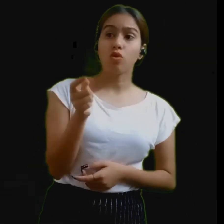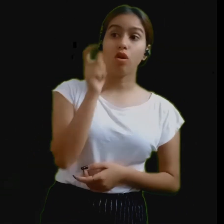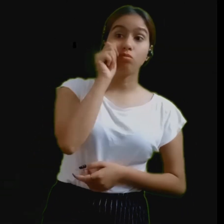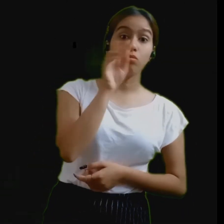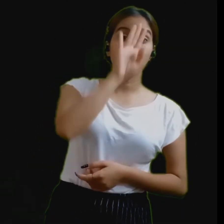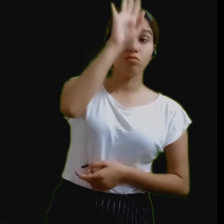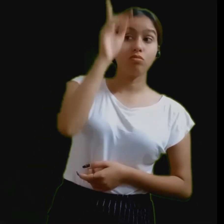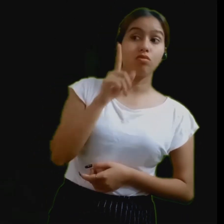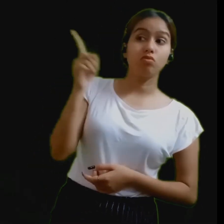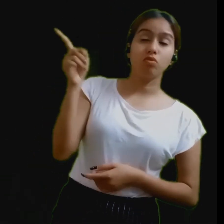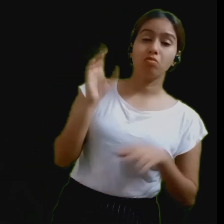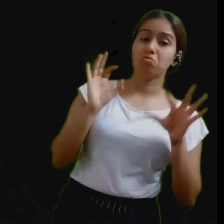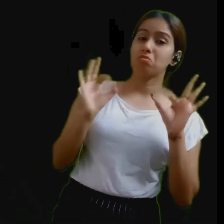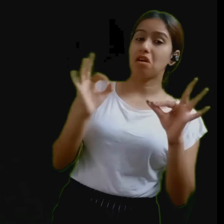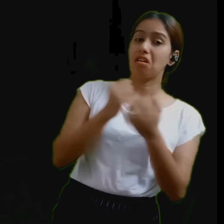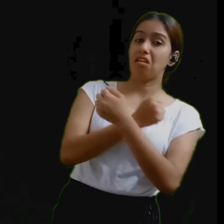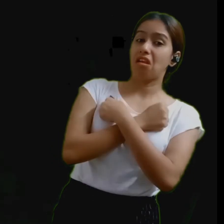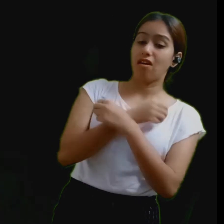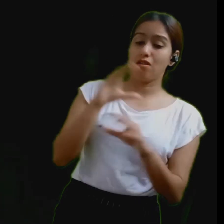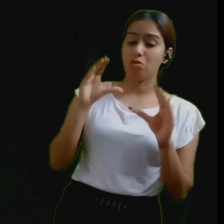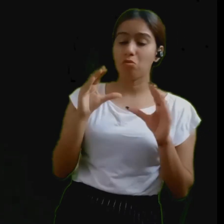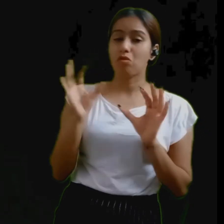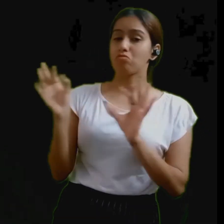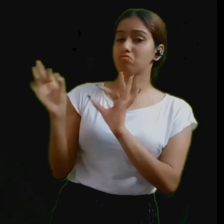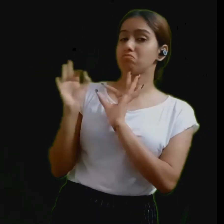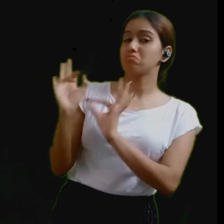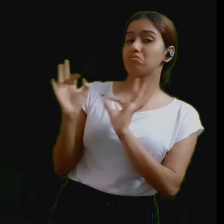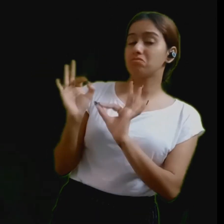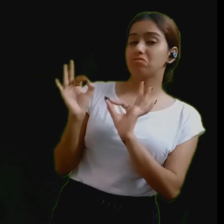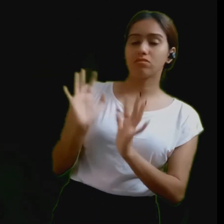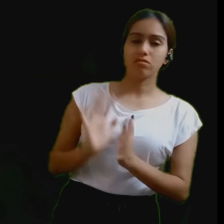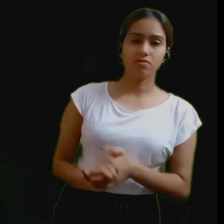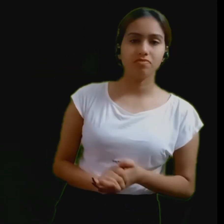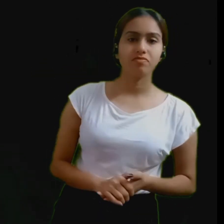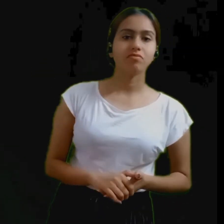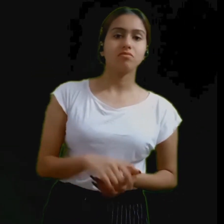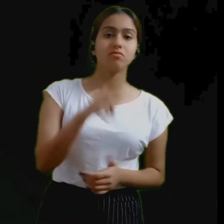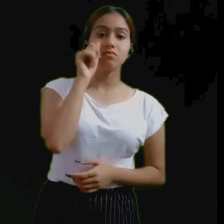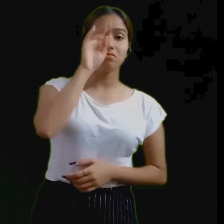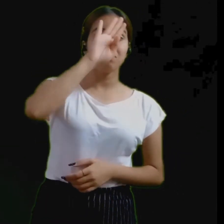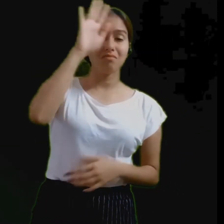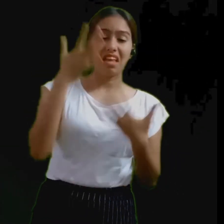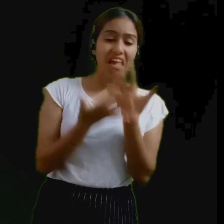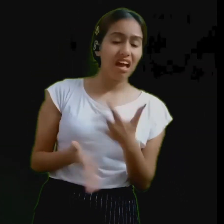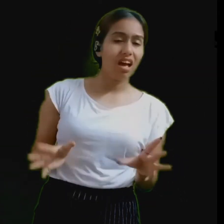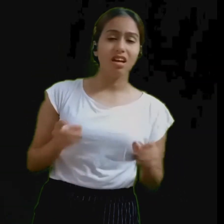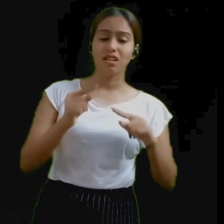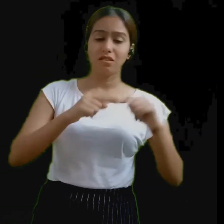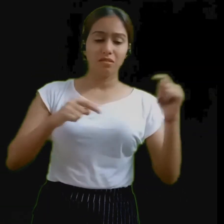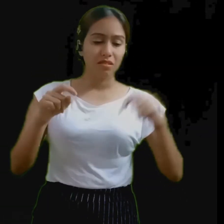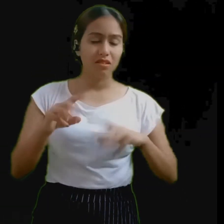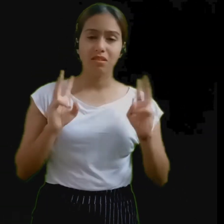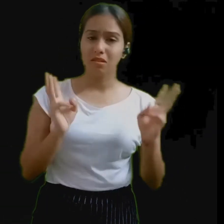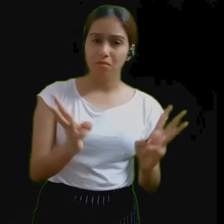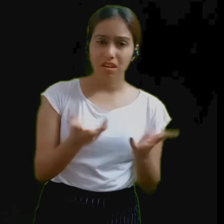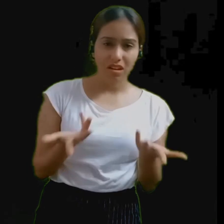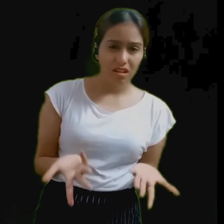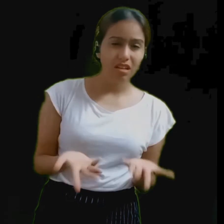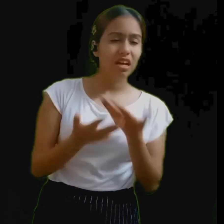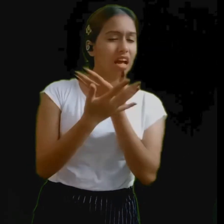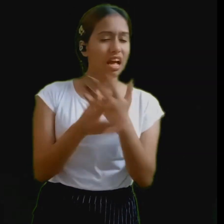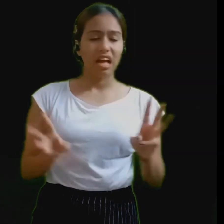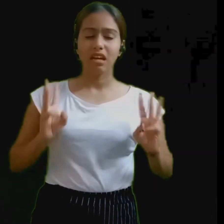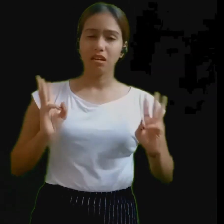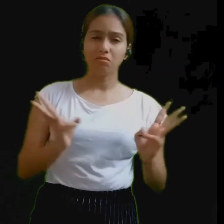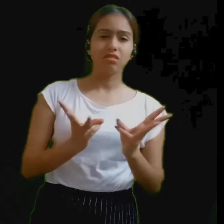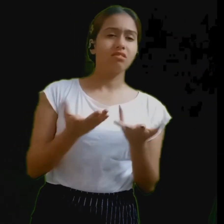बादशाह से सीखिए। बादशाह जहां भी जाते थे, जिस भी मीटिंग में जाते थे, पॉलिटिकल मीटिंग हो या कहीं प्रजा के सामने मीटिंग हो, हर जगह पर अपने डॉगी